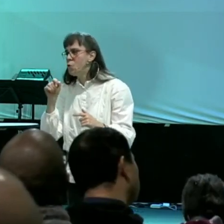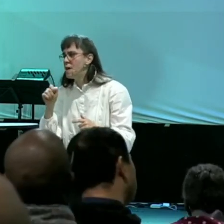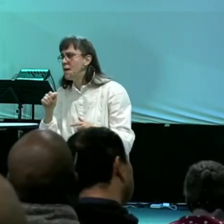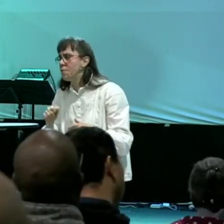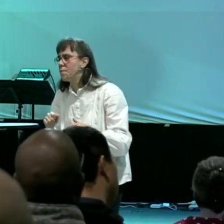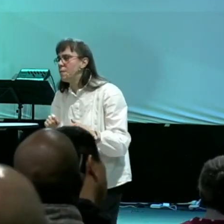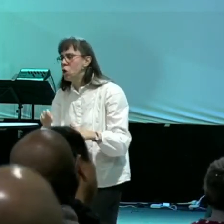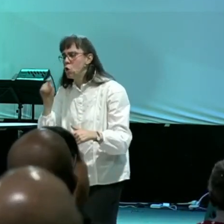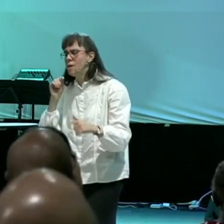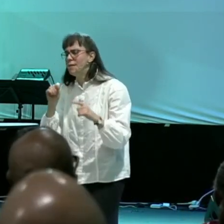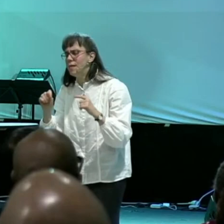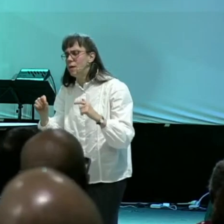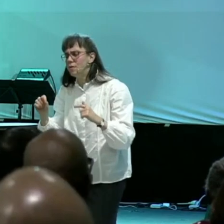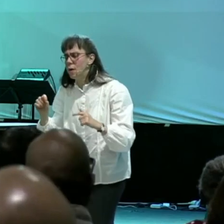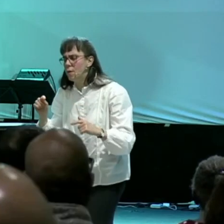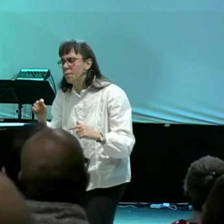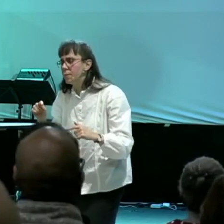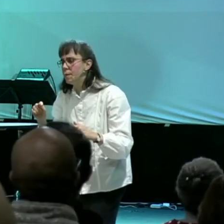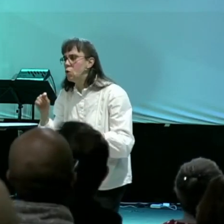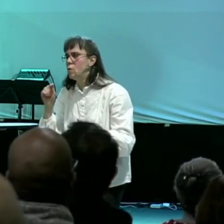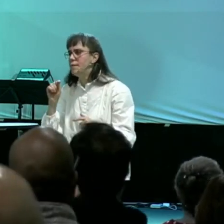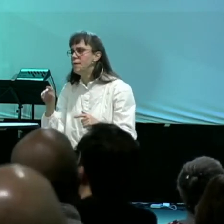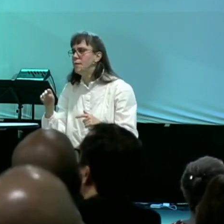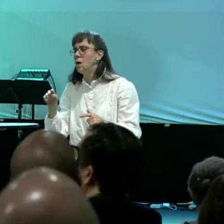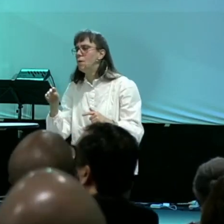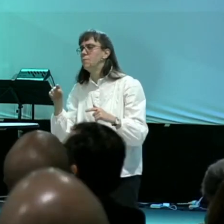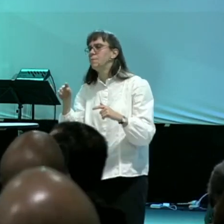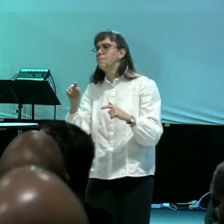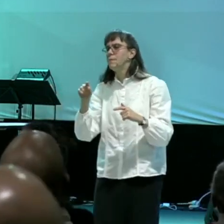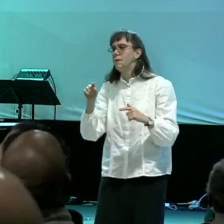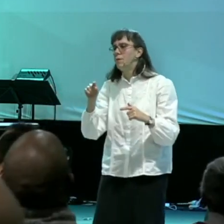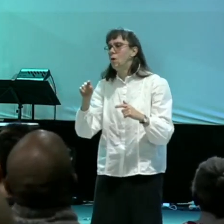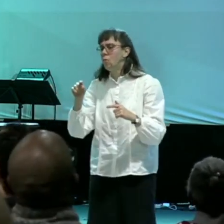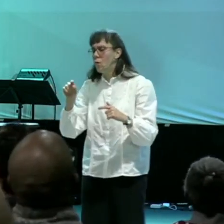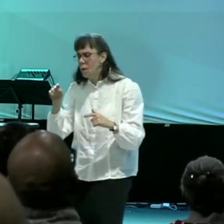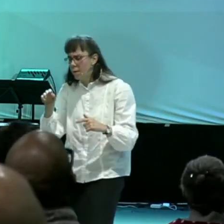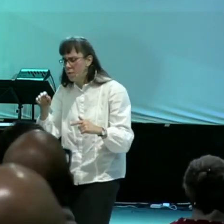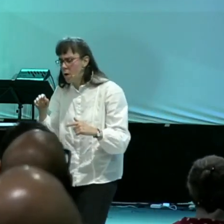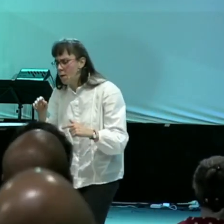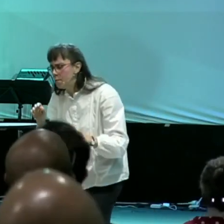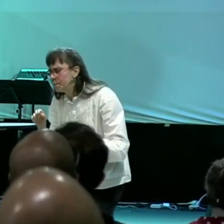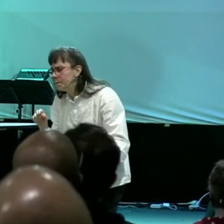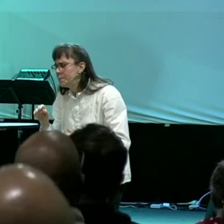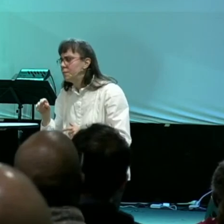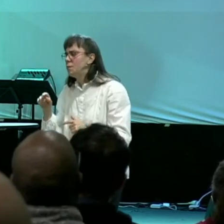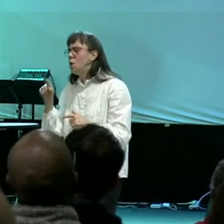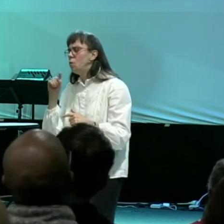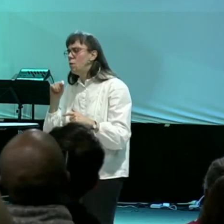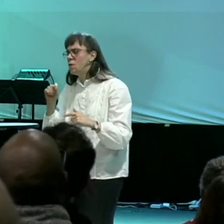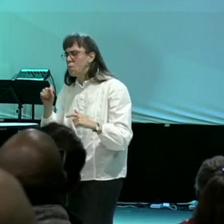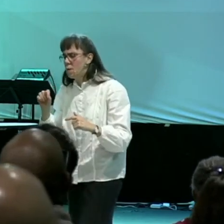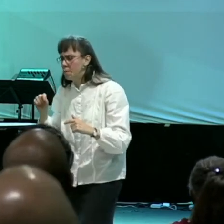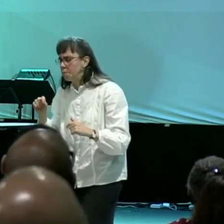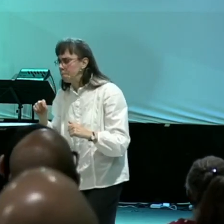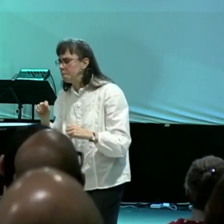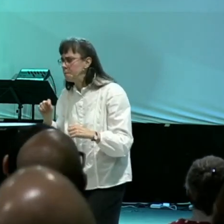if you tu dois believe, apprendre à croire. You will see God's tu verras glory. La gloire de Dieu. You will see his ne t'inquiète glory. Pas du lendemain. Don't worry ne t'inquiète about pas du lendemain. Don't worry